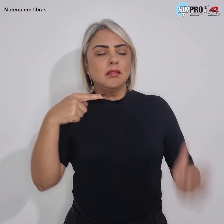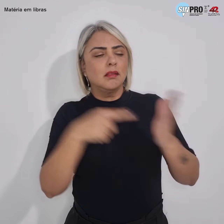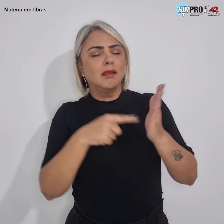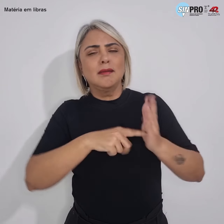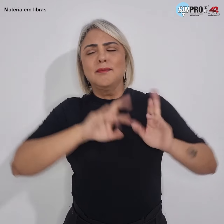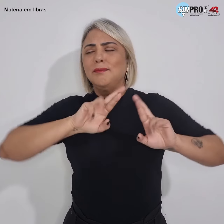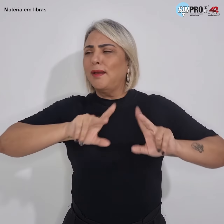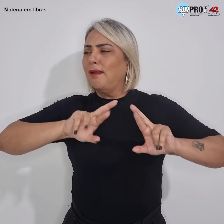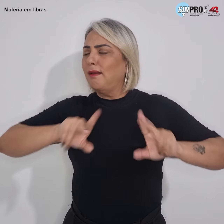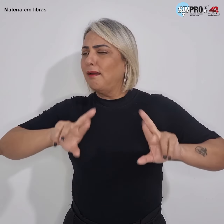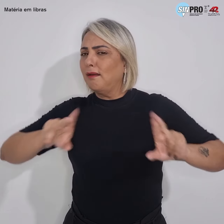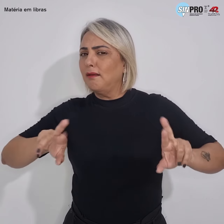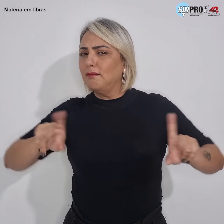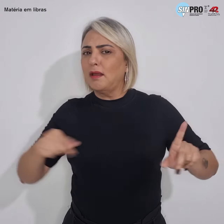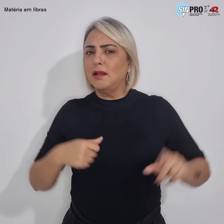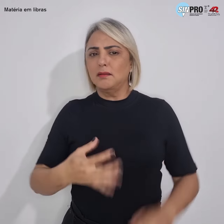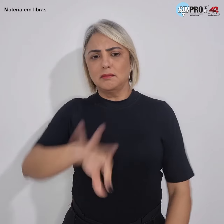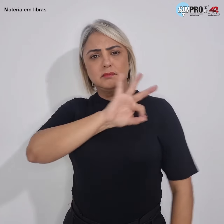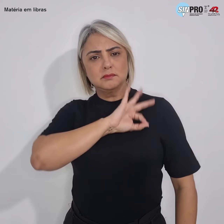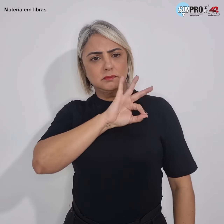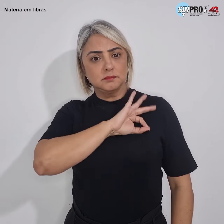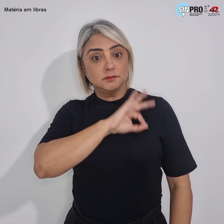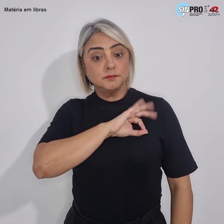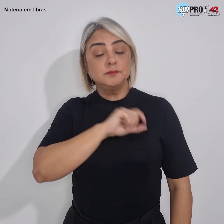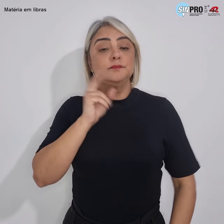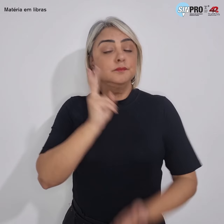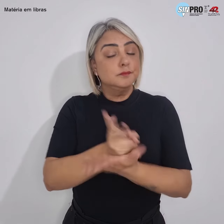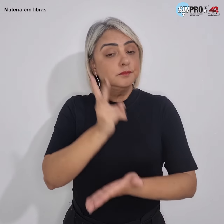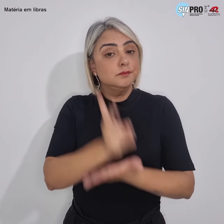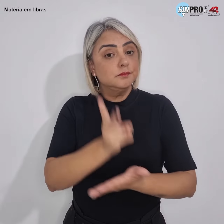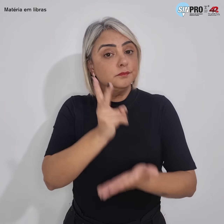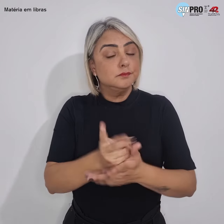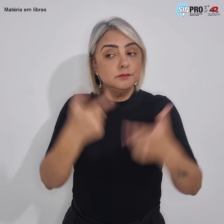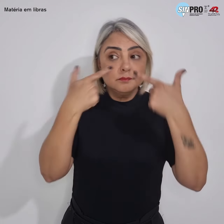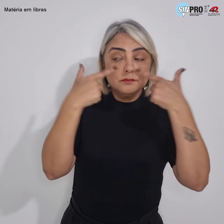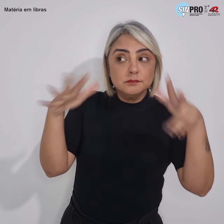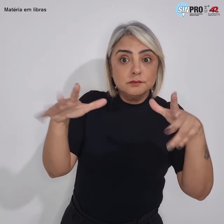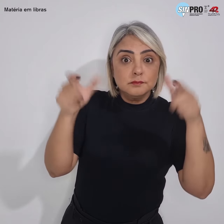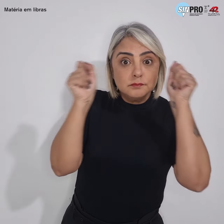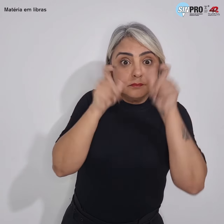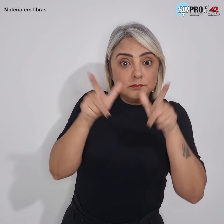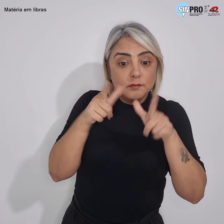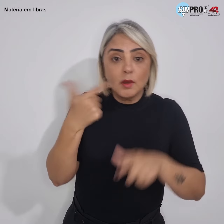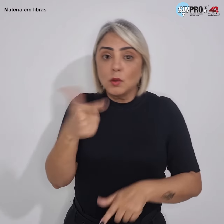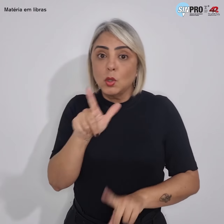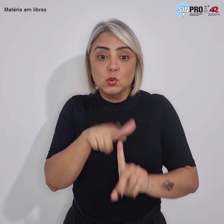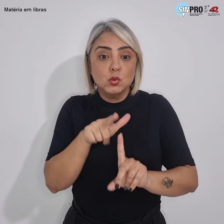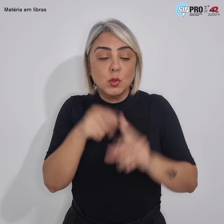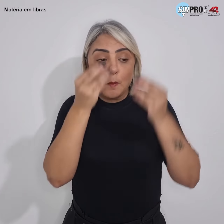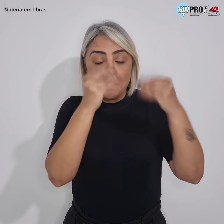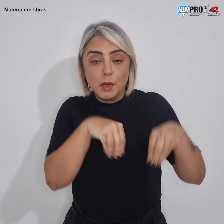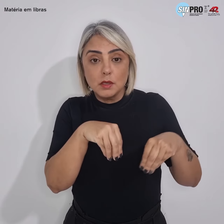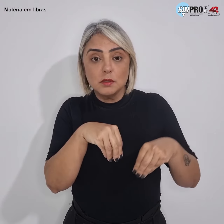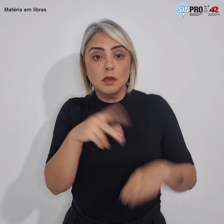denunciou várias vezes a situação à polícia e continua atenta para que não haja nenhum tipo de prejuízo